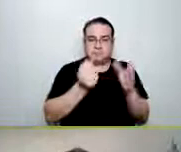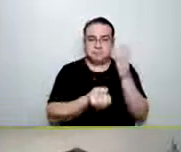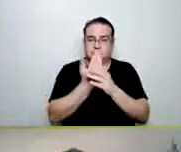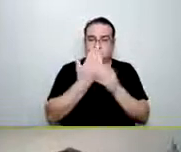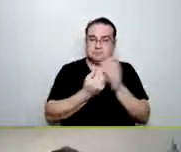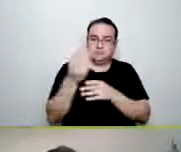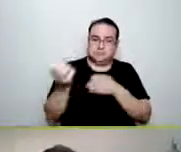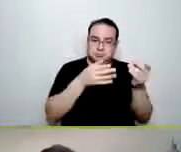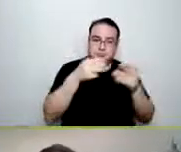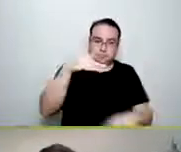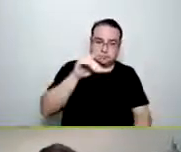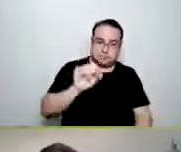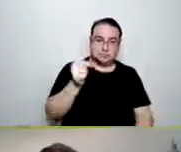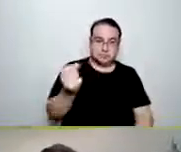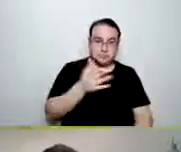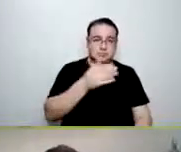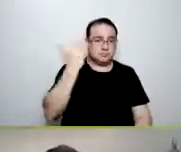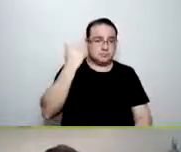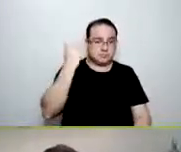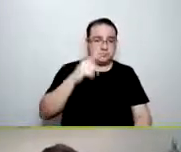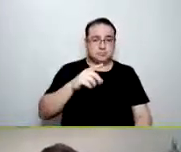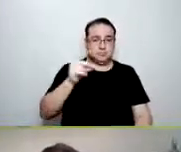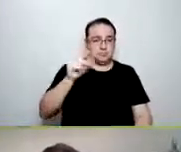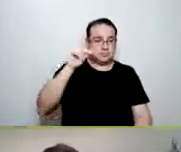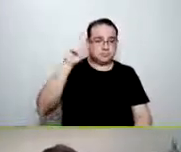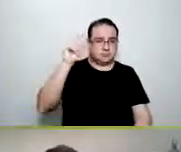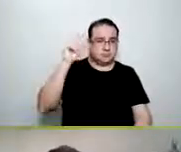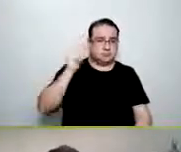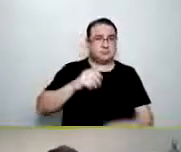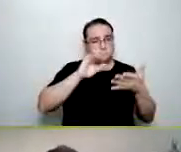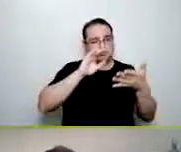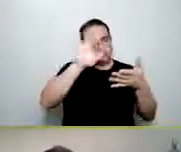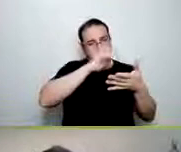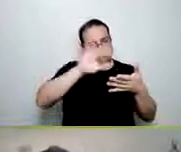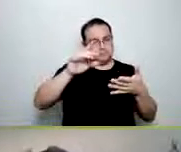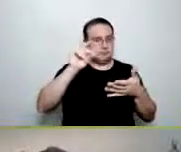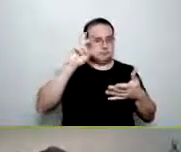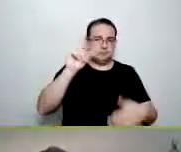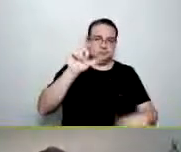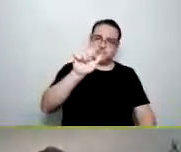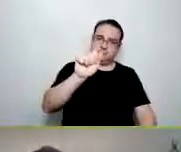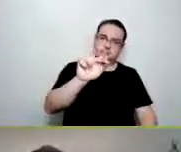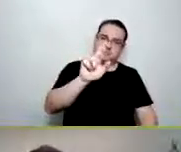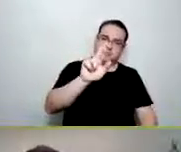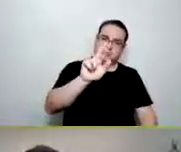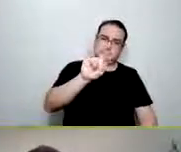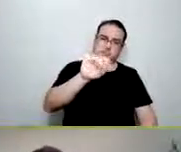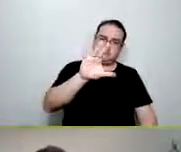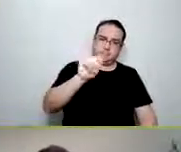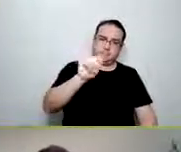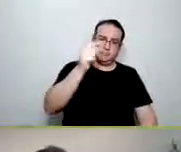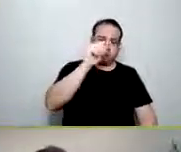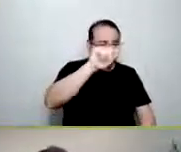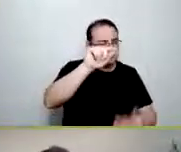essas novas mídias, né? As mídias mais antigas, que são esses tabletes de argila, né? Que se usavam Oriente Médio, uns 2, 3 mil